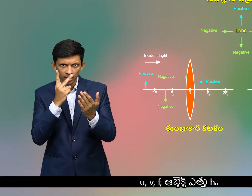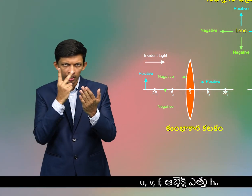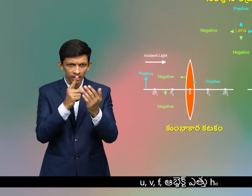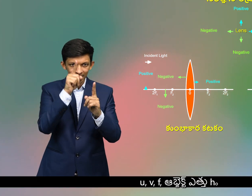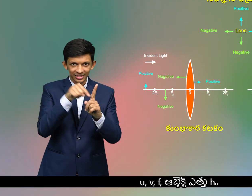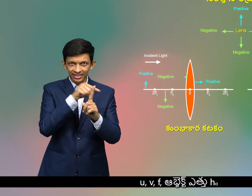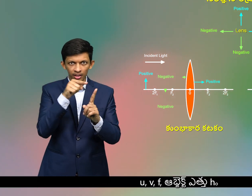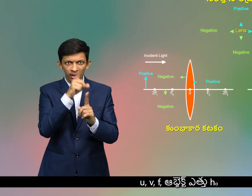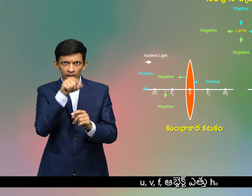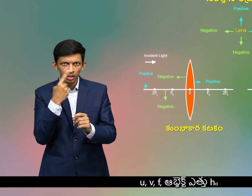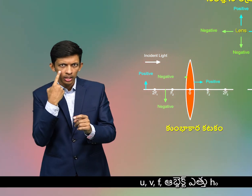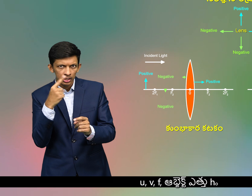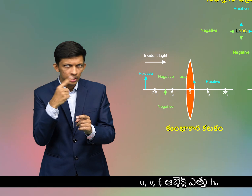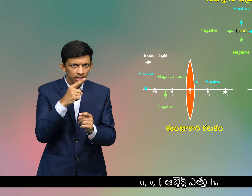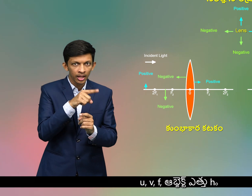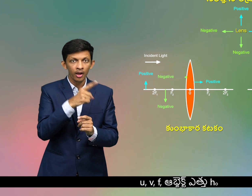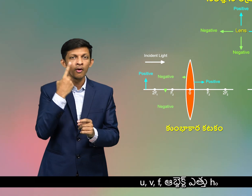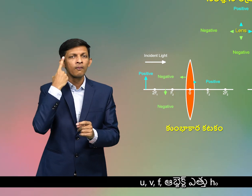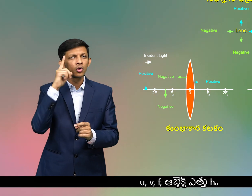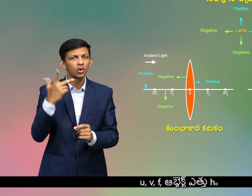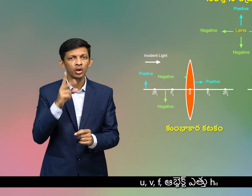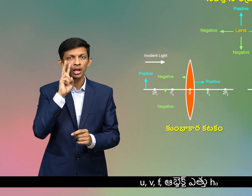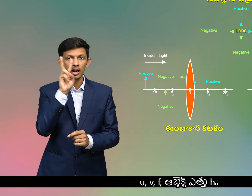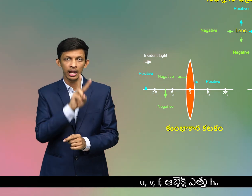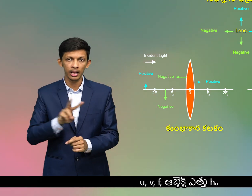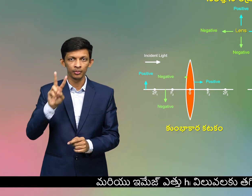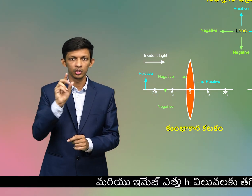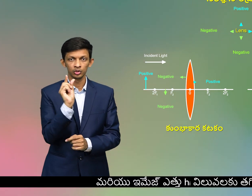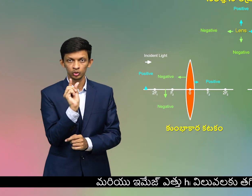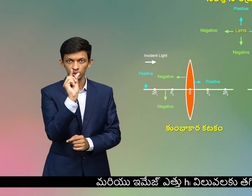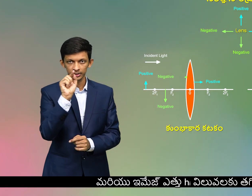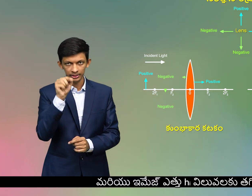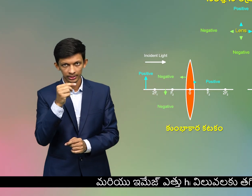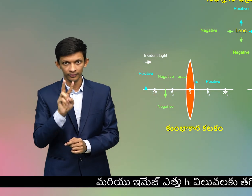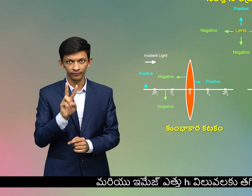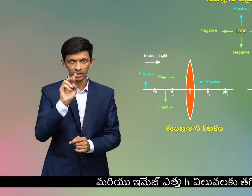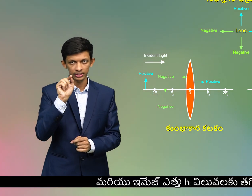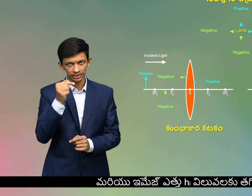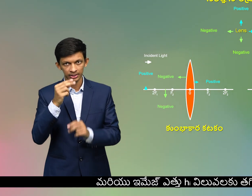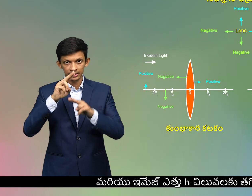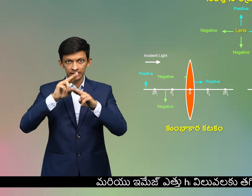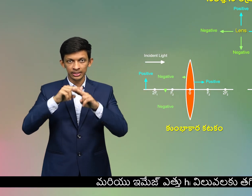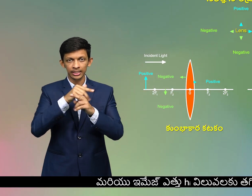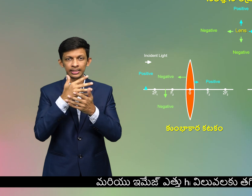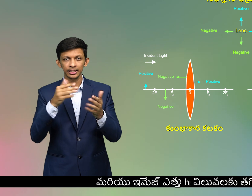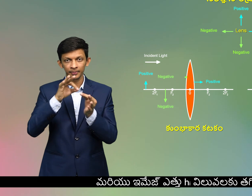U, V, F ఆబ్జెక్ట్ ఎత్తు HO మరియు ఇమేజ్ ఎత్తు HI విలువలకు